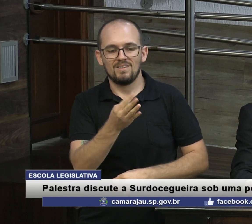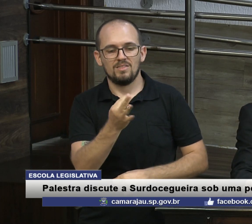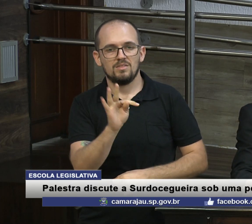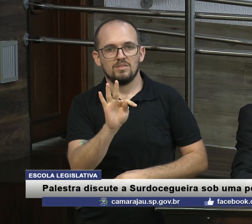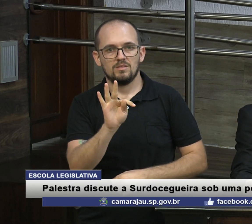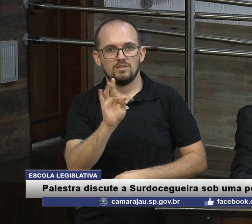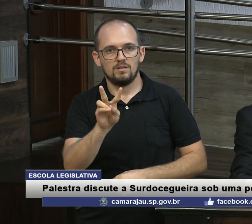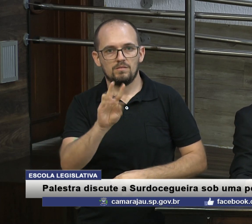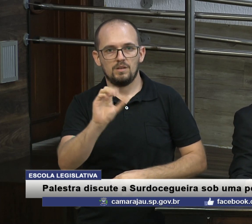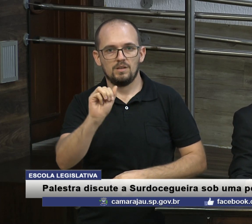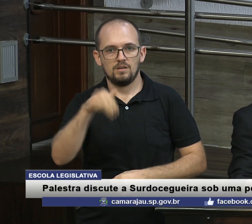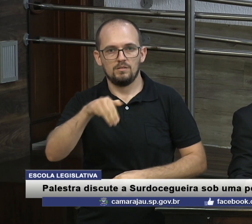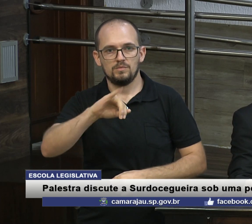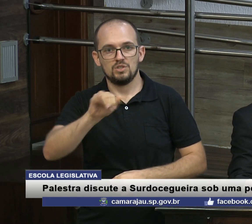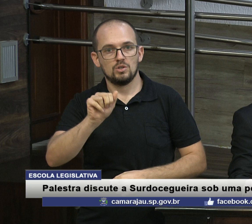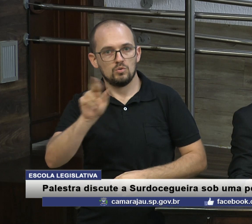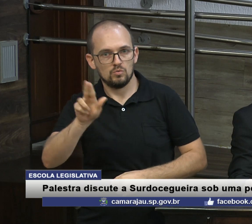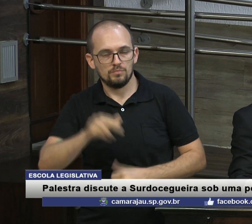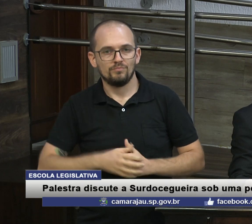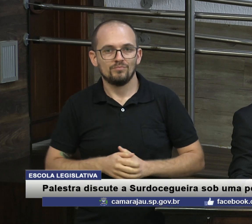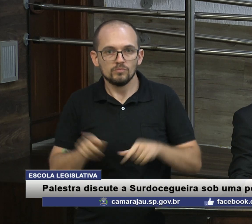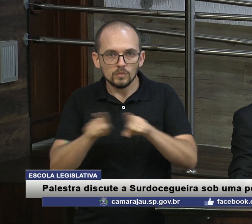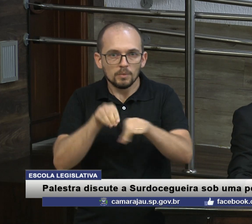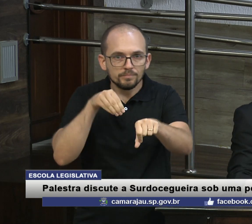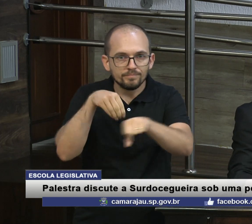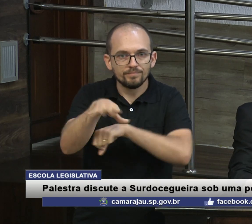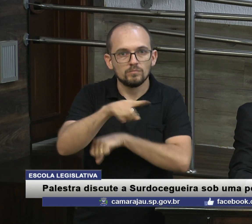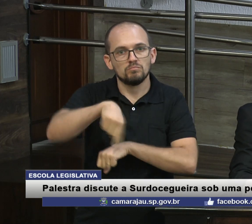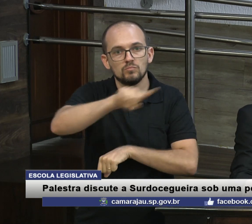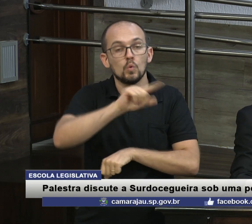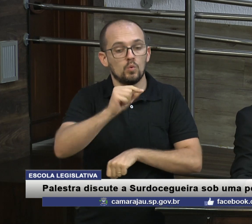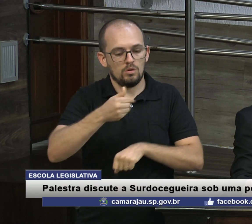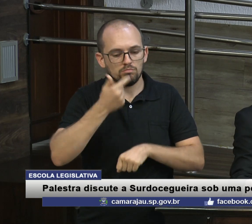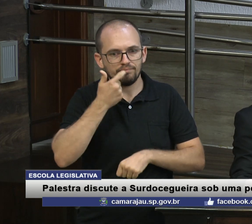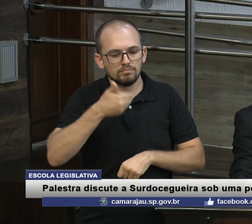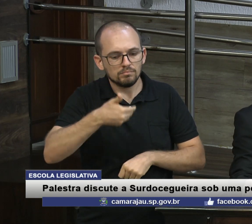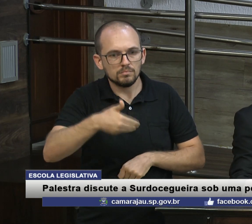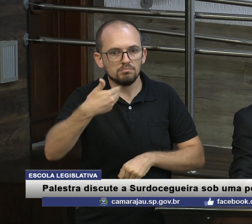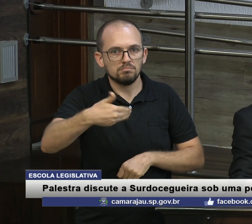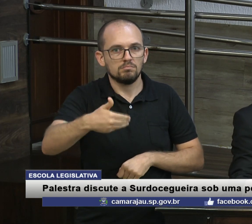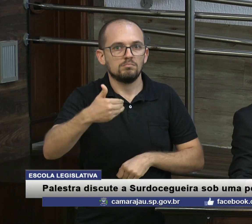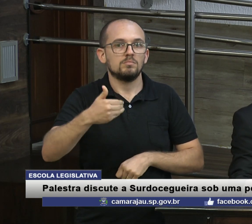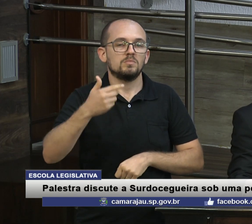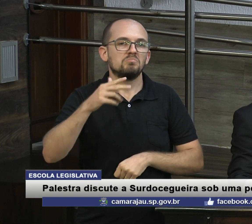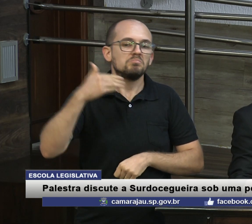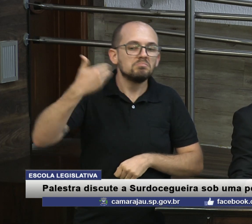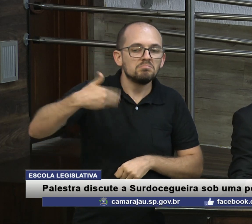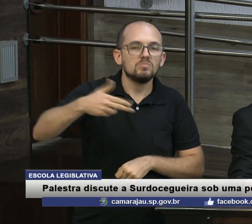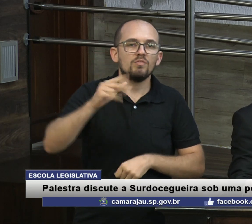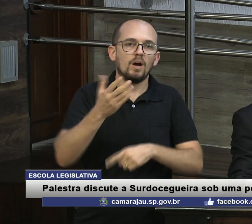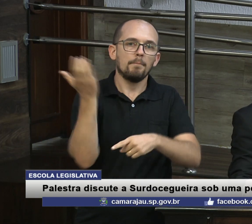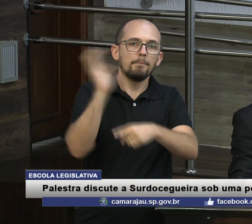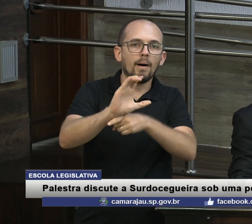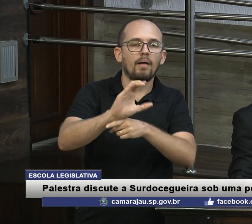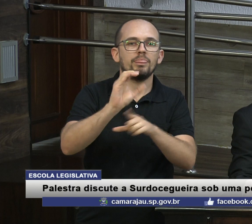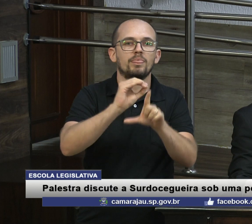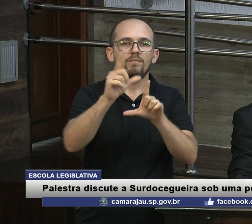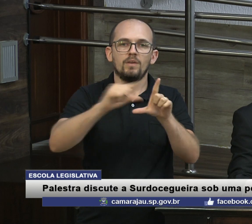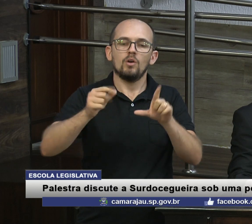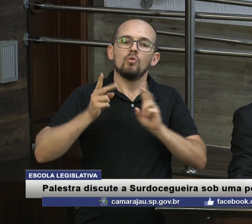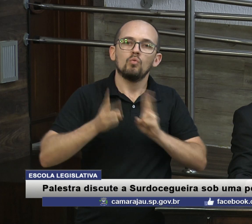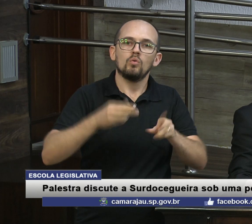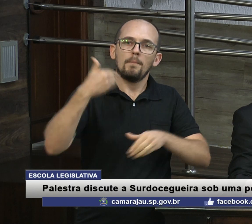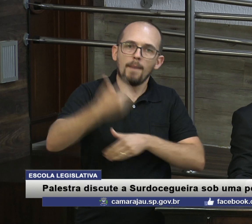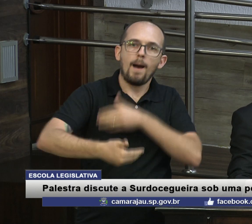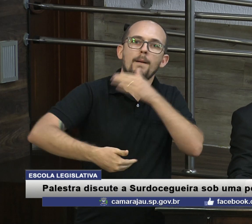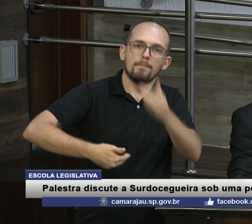youtube.com/tvcanjaú. Eu quero salientar que já nos próximos dias, esta palestra também será reprisada na nossa programação e também